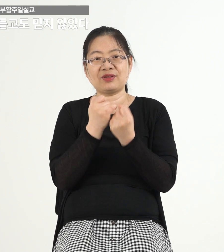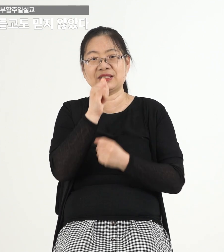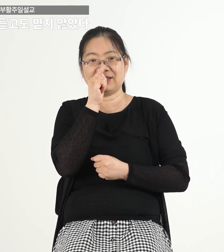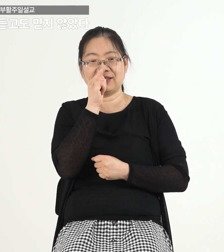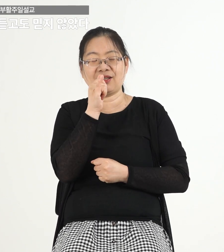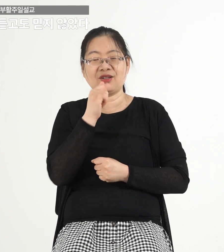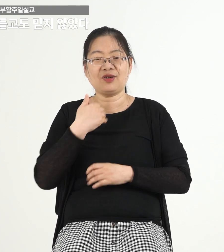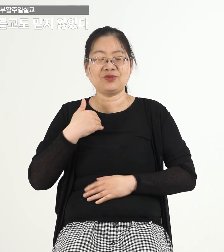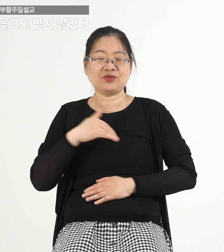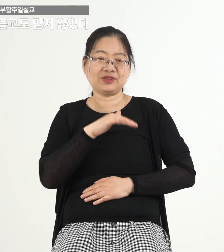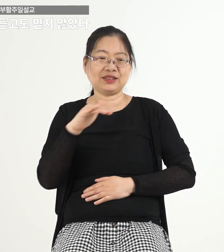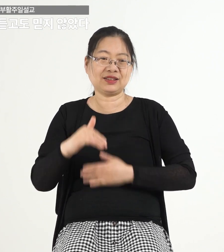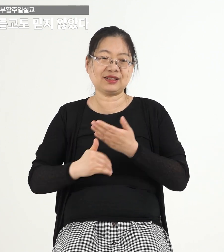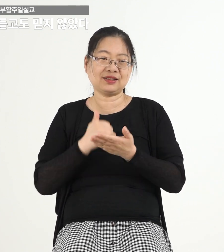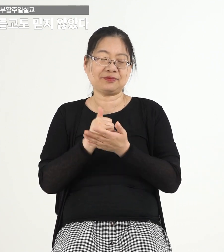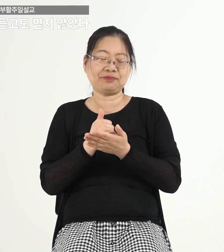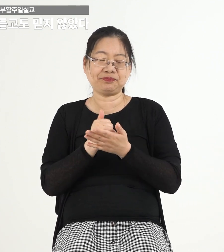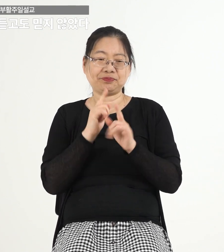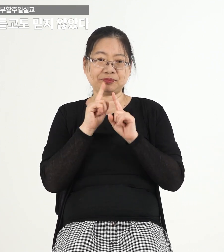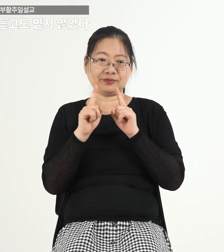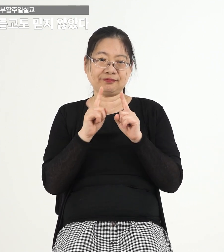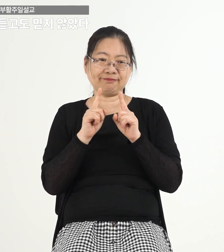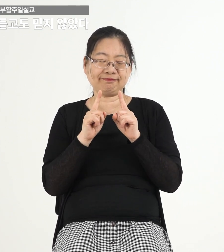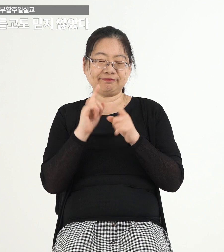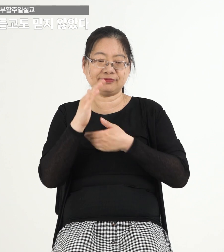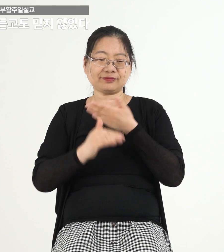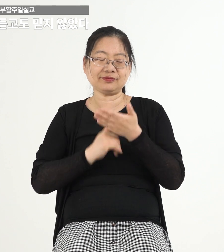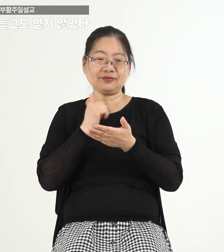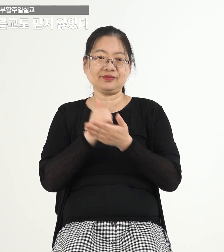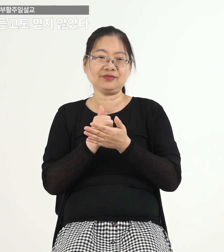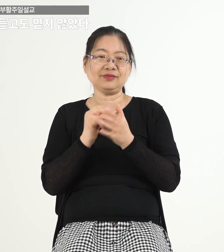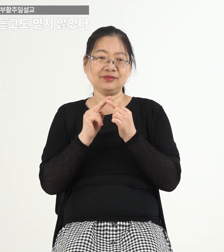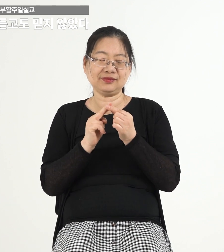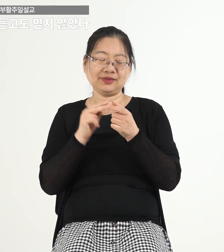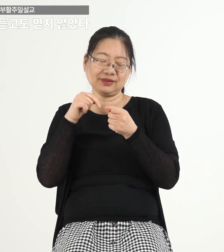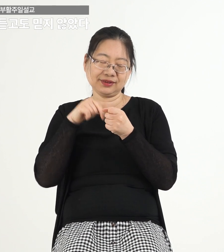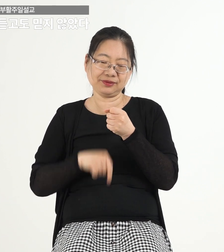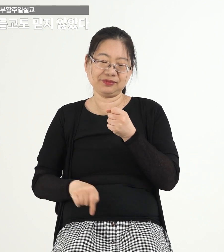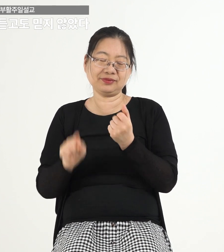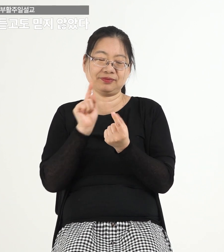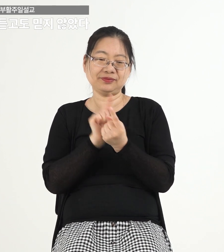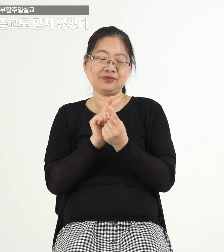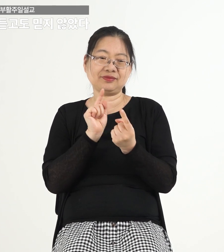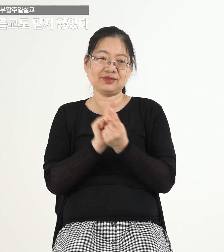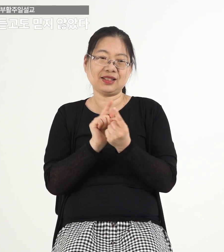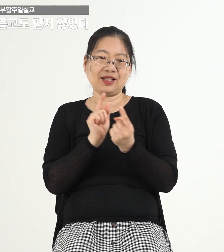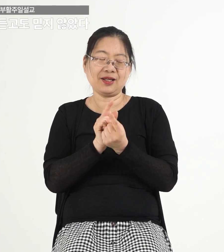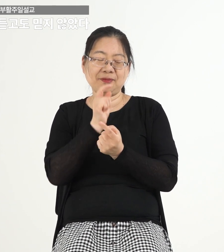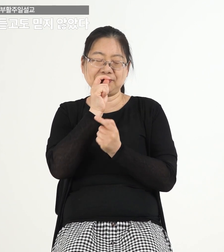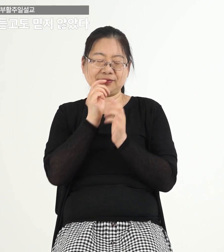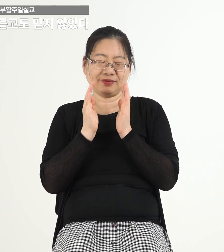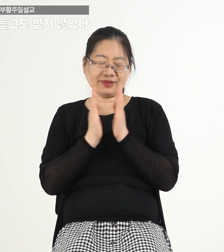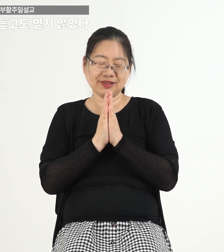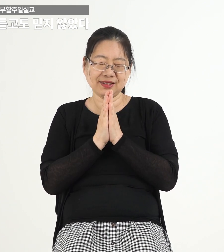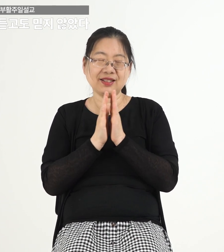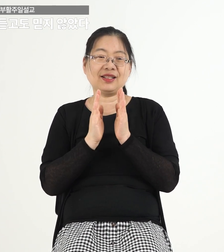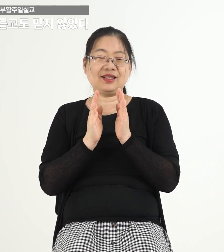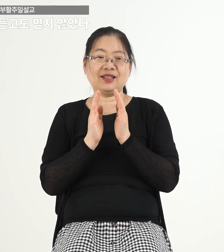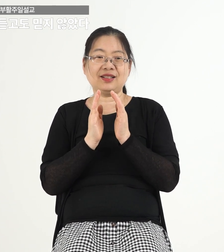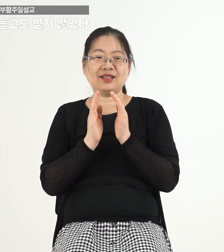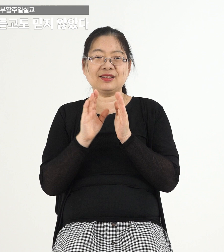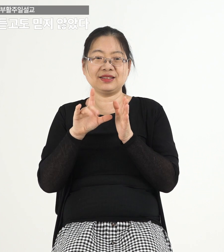우리는 그럴수록 하나님의 말씀을 하나님과 깊이 대면해서 묵상하는